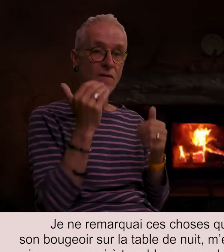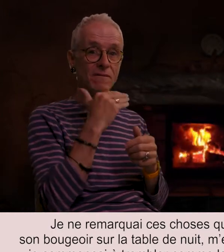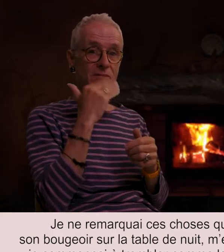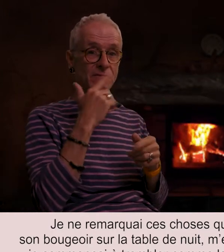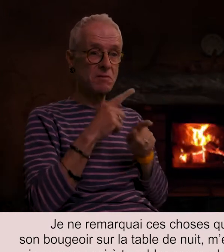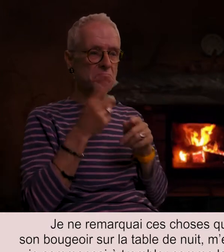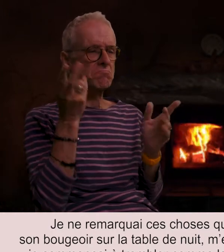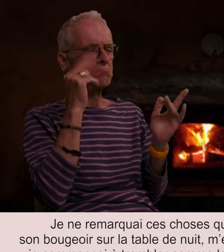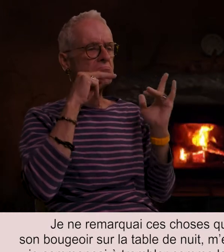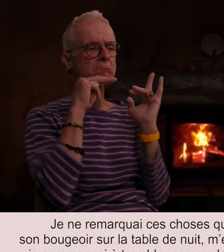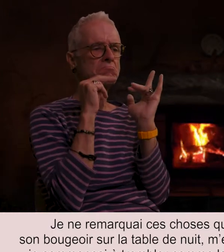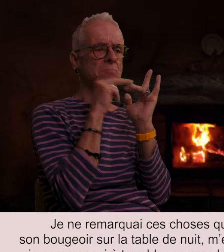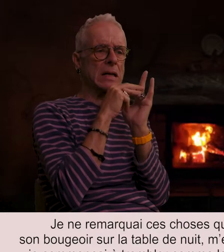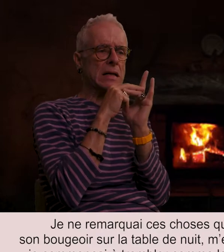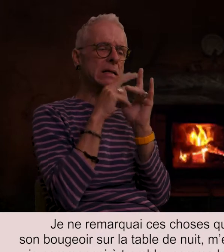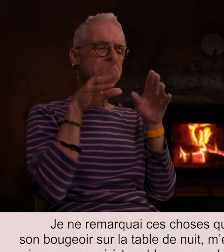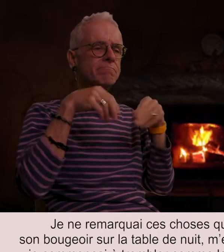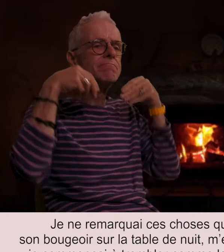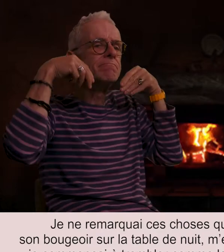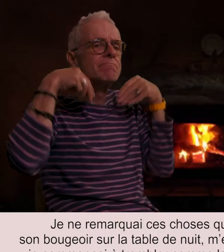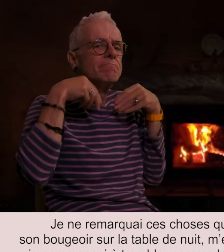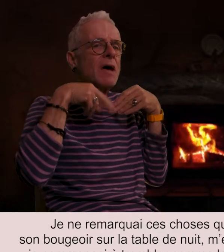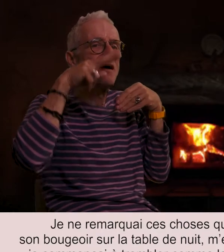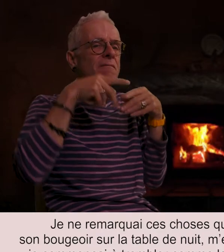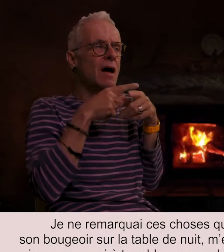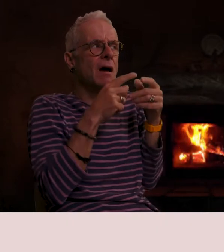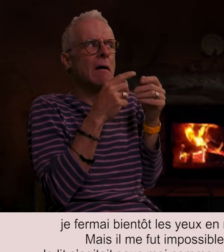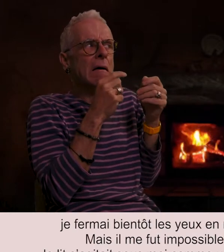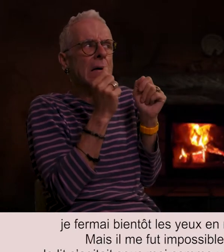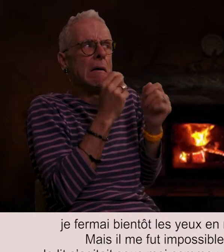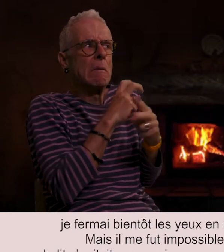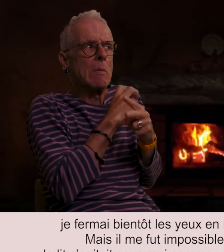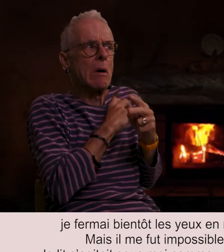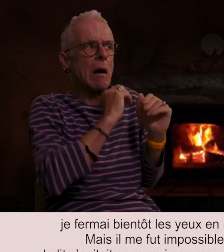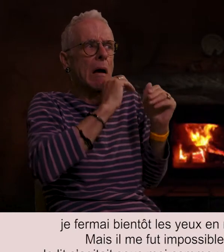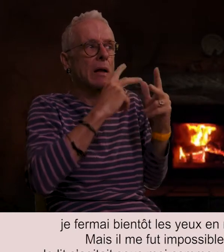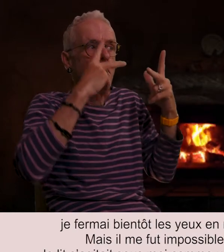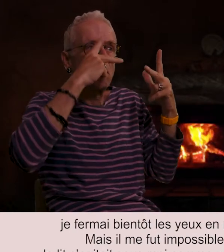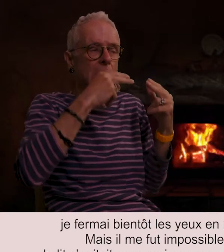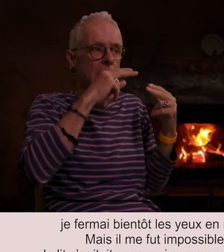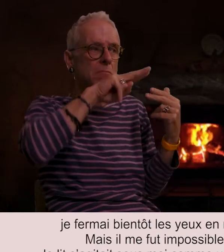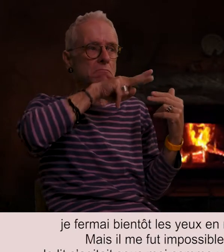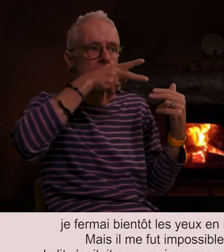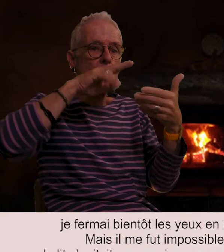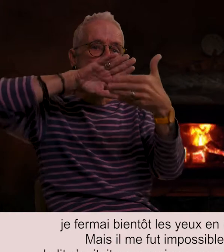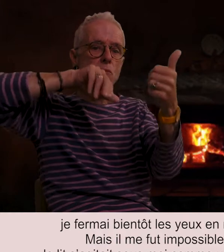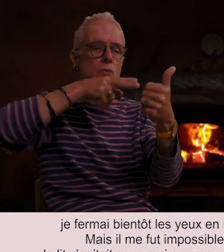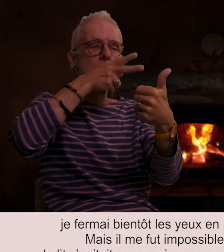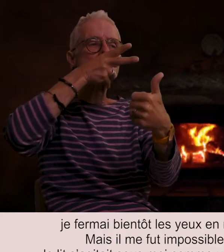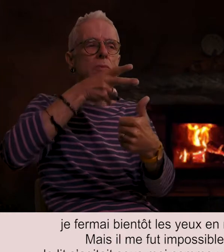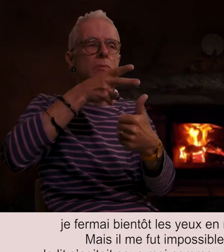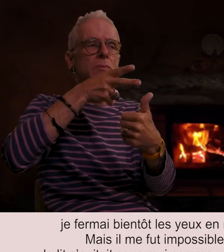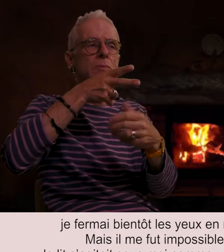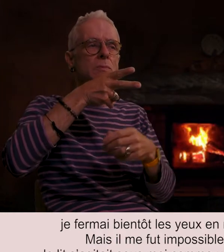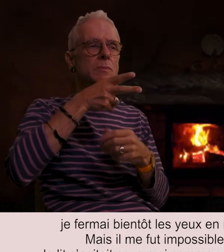je me couchais, et pour en finir avec ces sautes frayeurs, je fermais bientôt les yeux en me tournant du côté de la muraille.